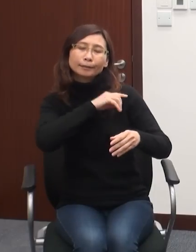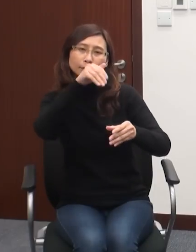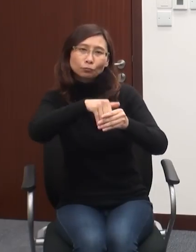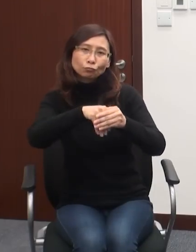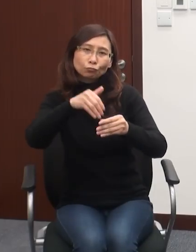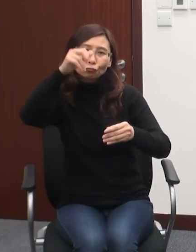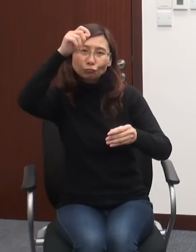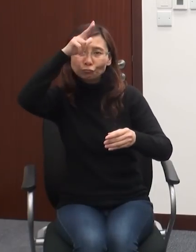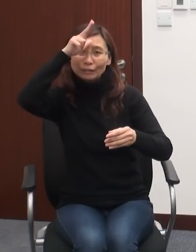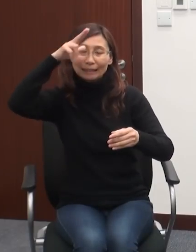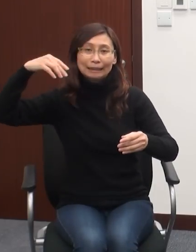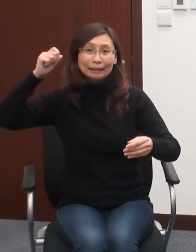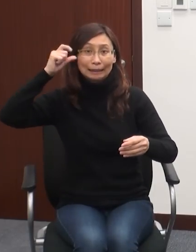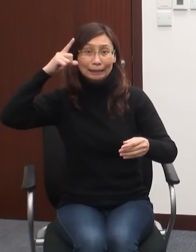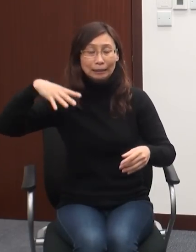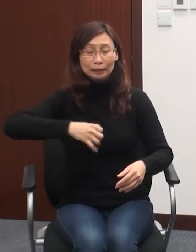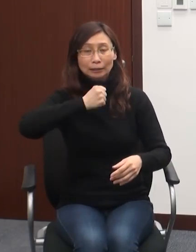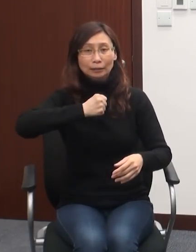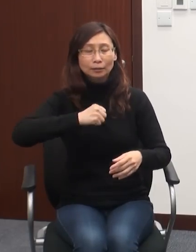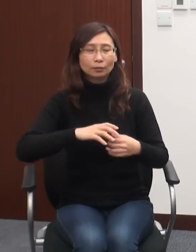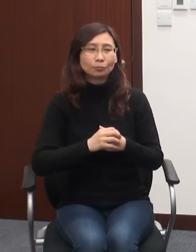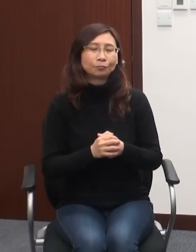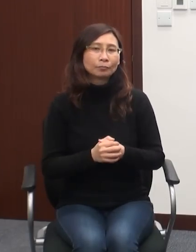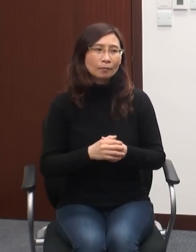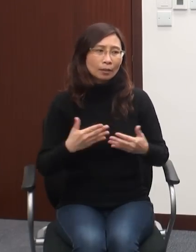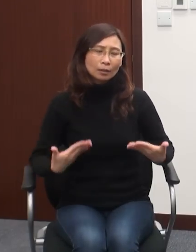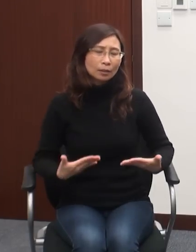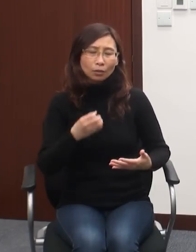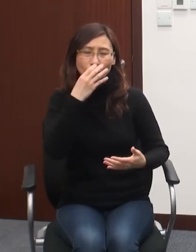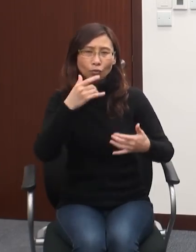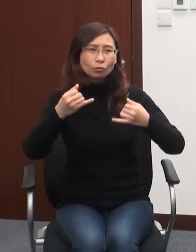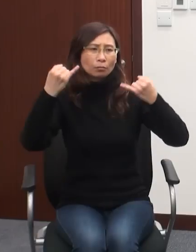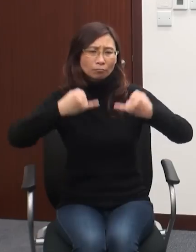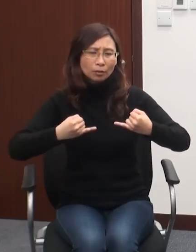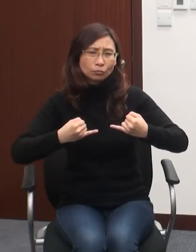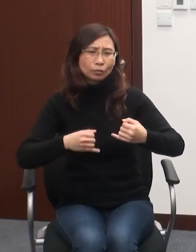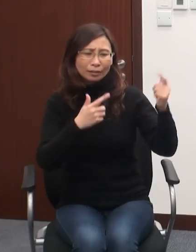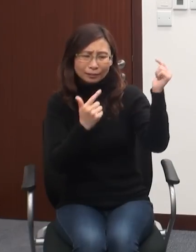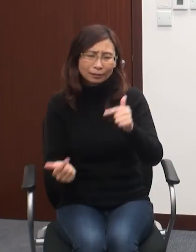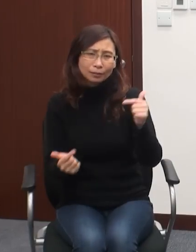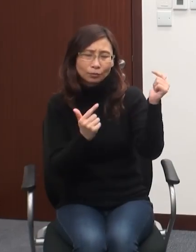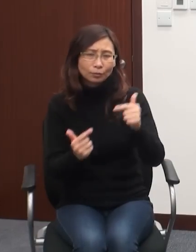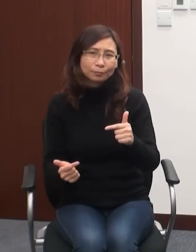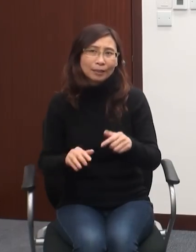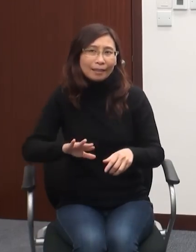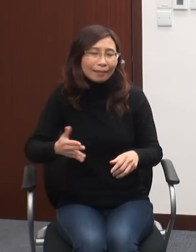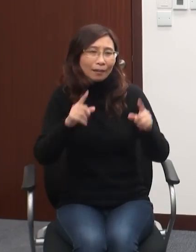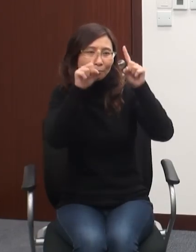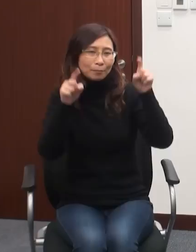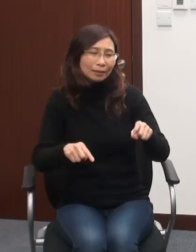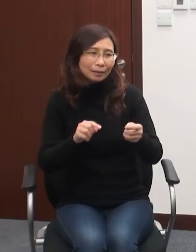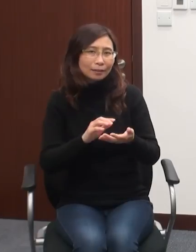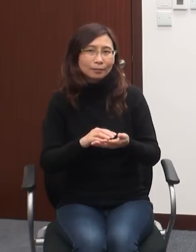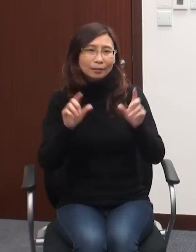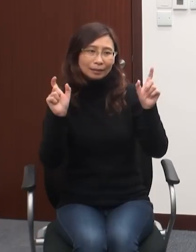情況之下，我相信而家香港嘅一啲深層次矛盾咧，只要一路繼續。 唔係，但係個問題佢泛民主派解釋唔